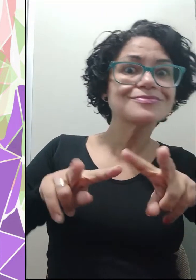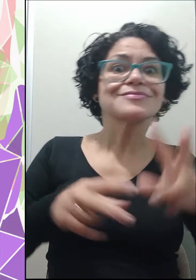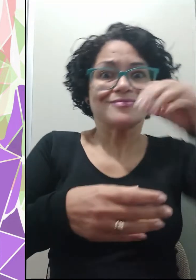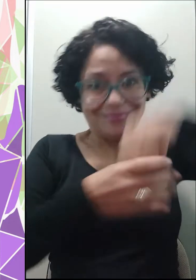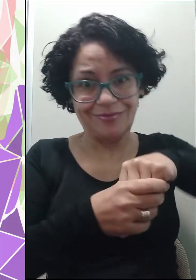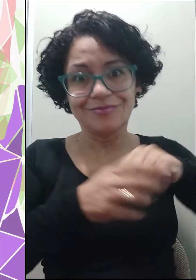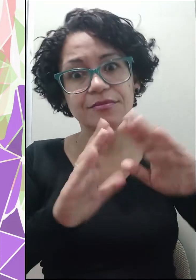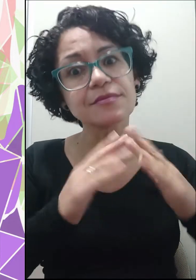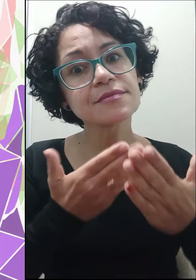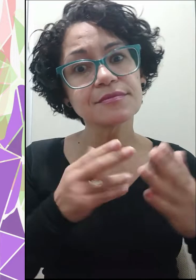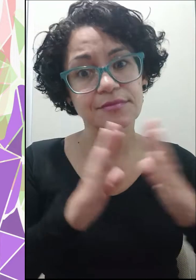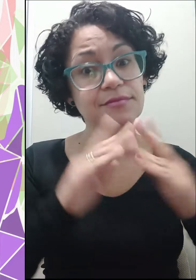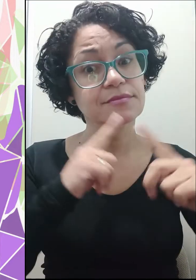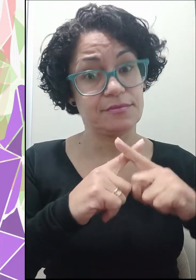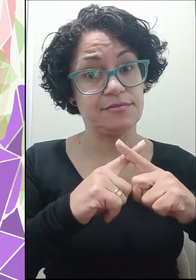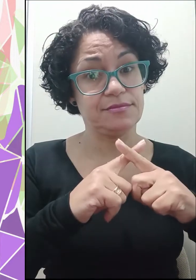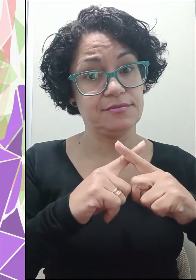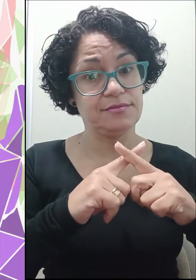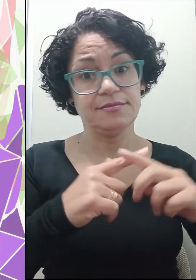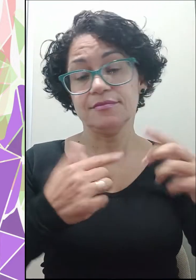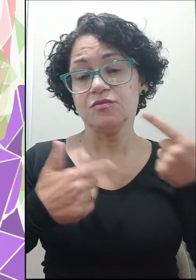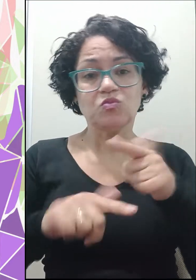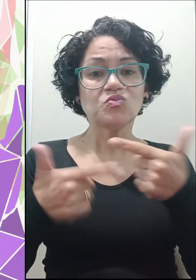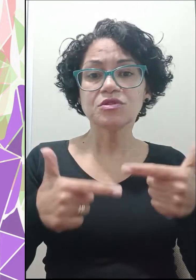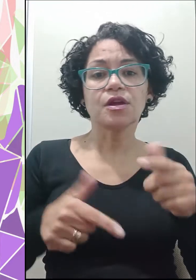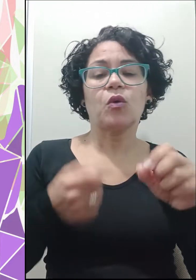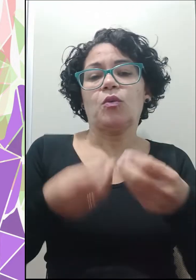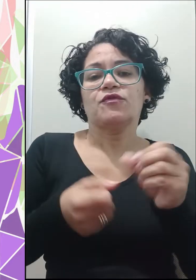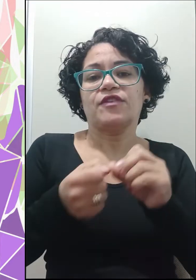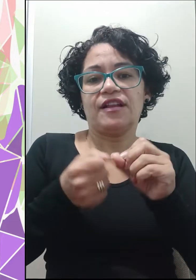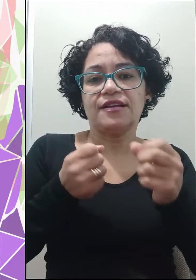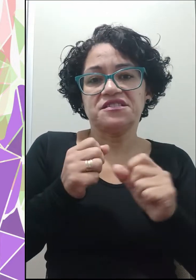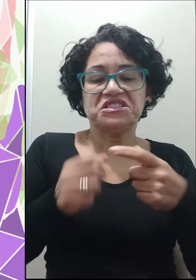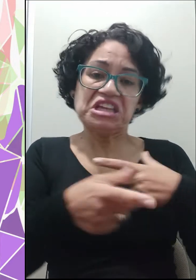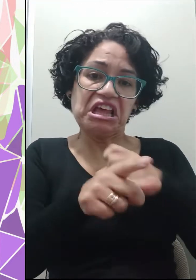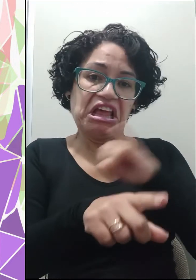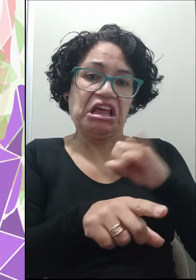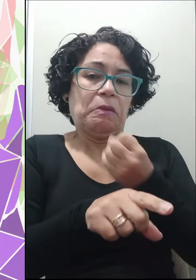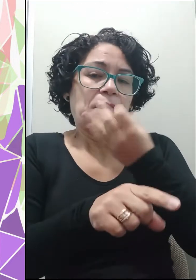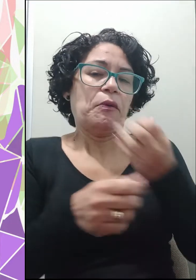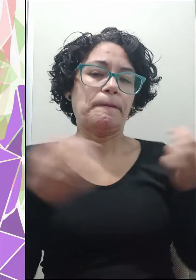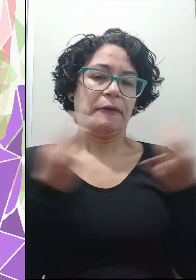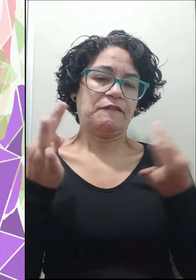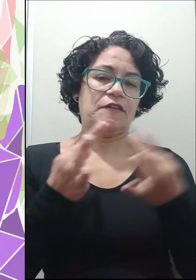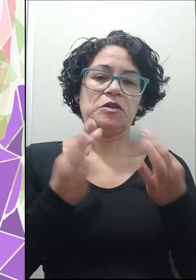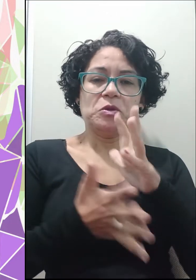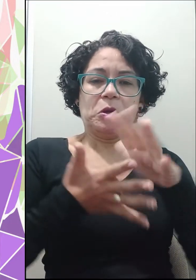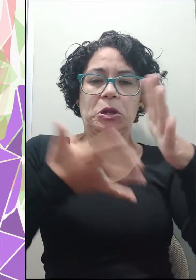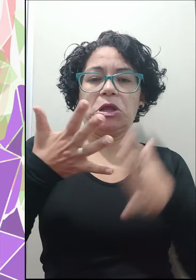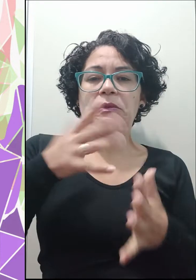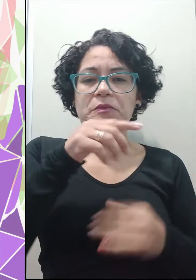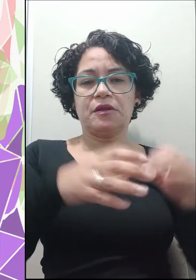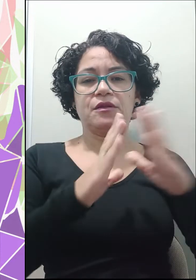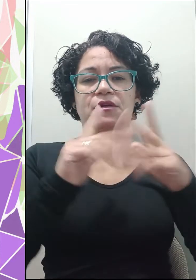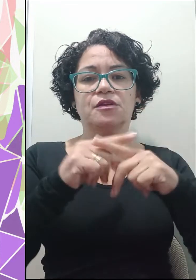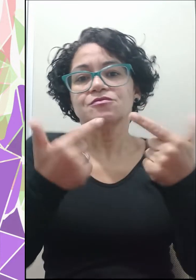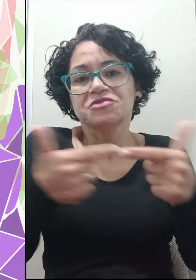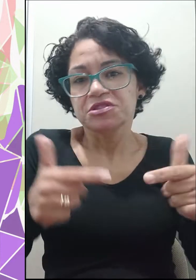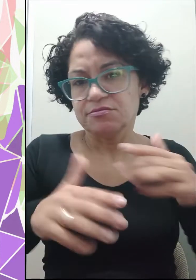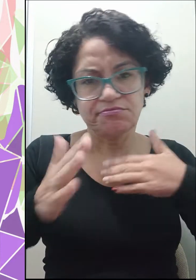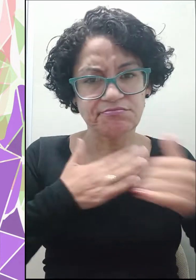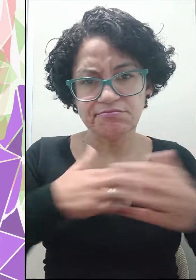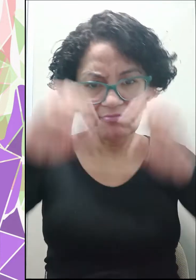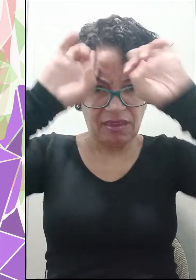das igrejas, mesmo sem uma preocupação com a formação linguística, cultural ou ética.